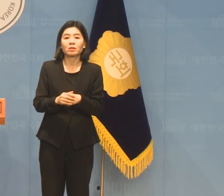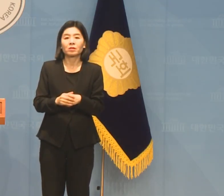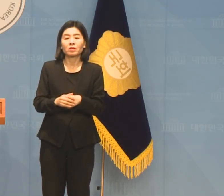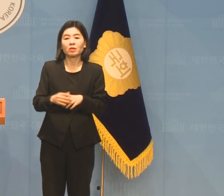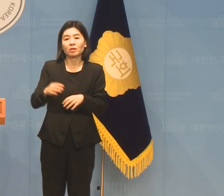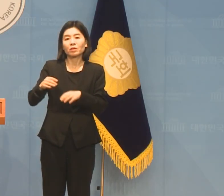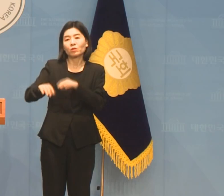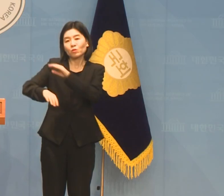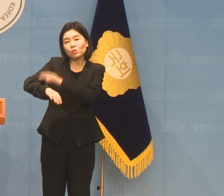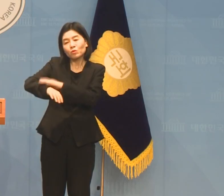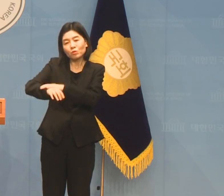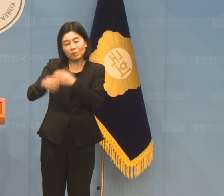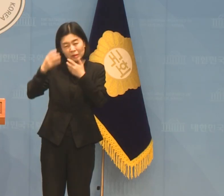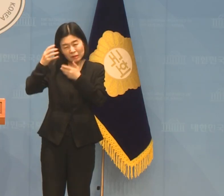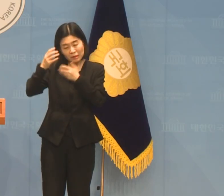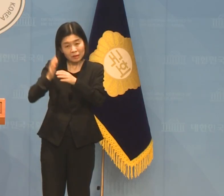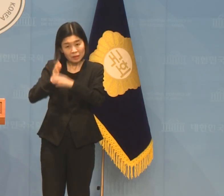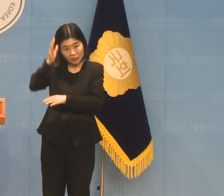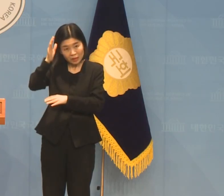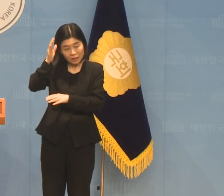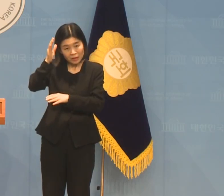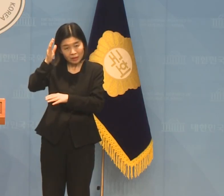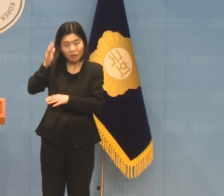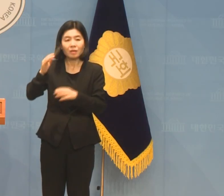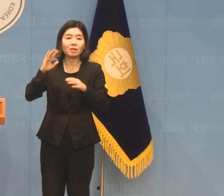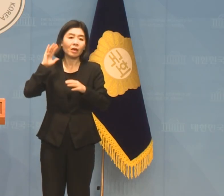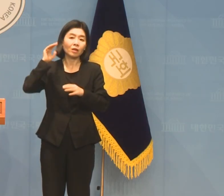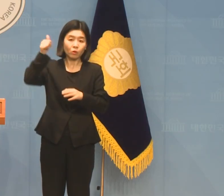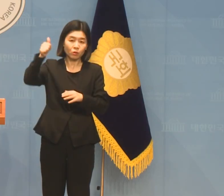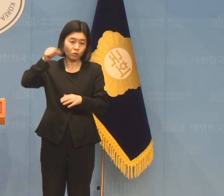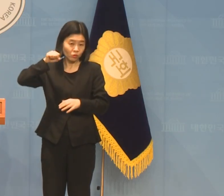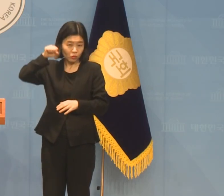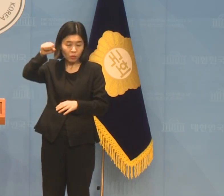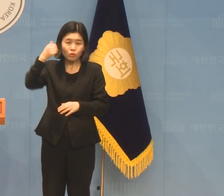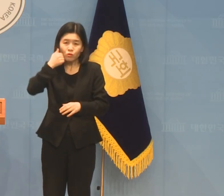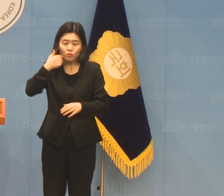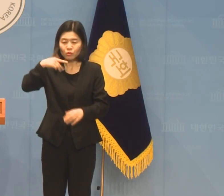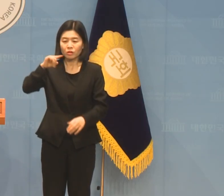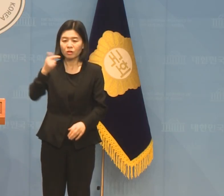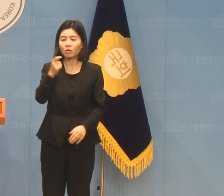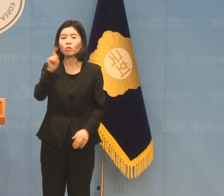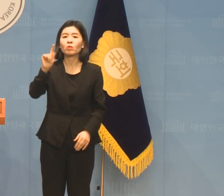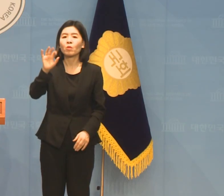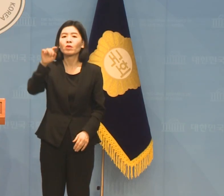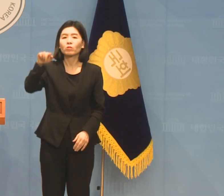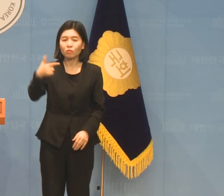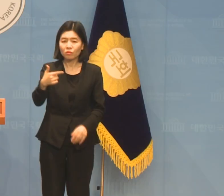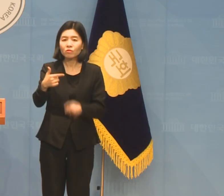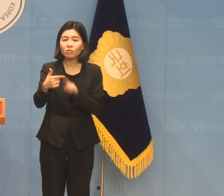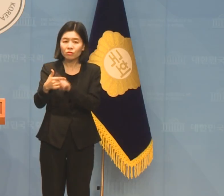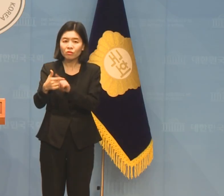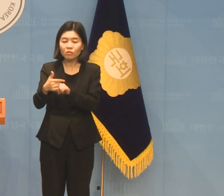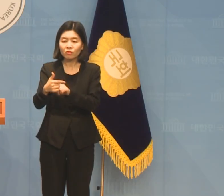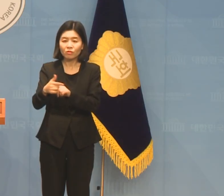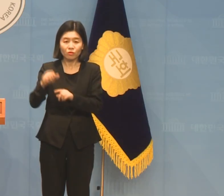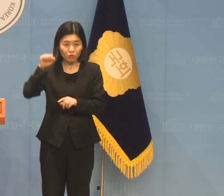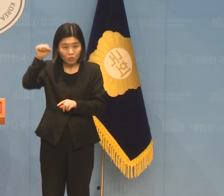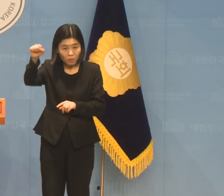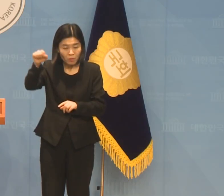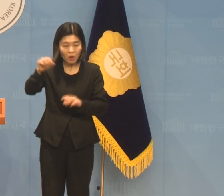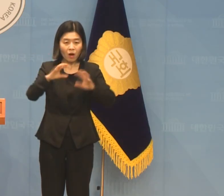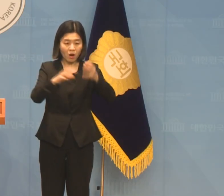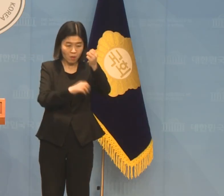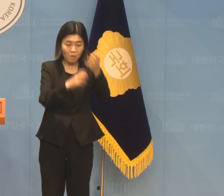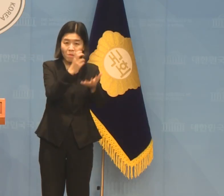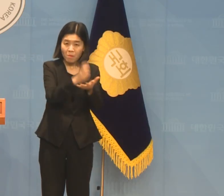정광훈 사랑제일교회 목사가 대권 출마 선언으로 헌법 정신과 법치주의를